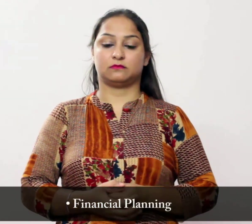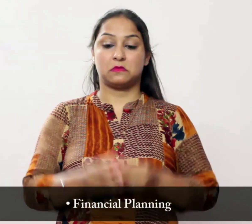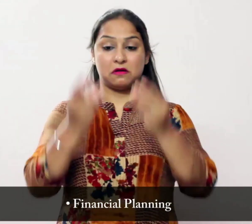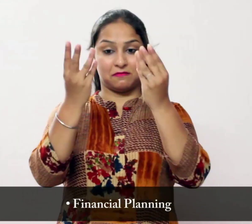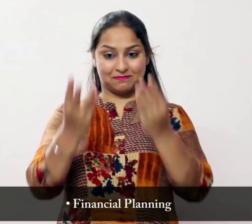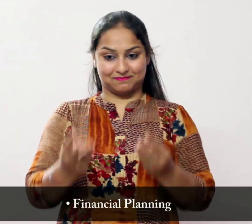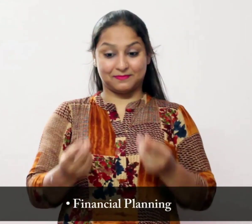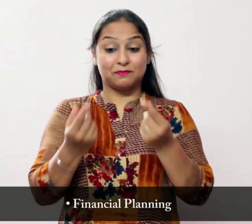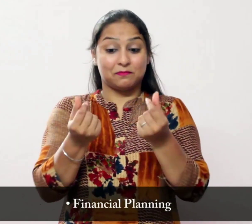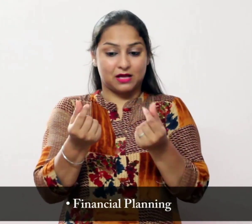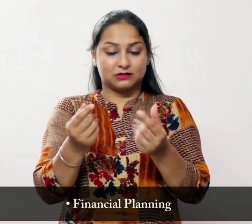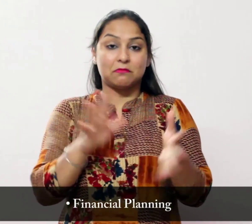वित्तीय योजना।